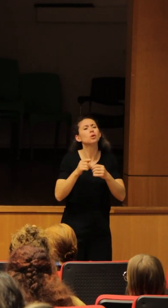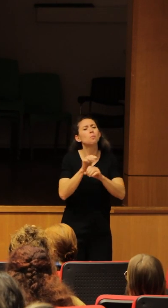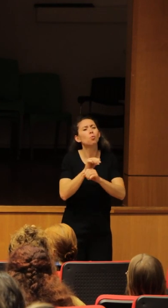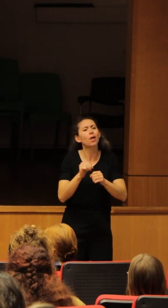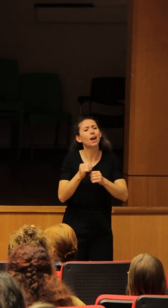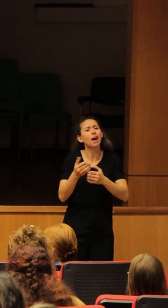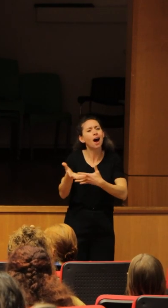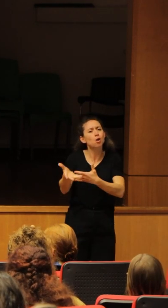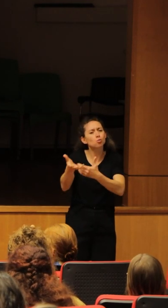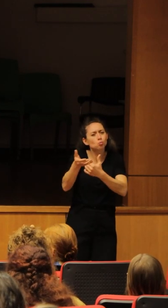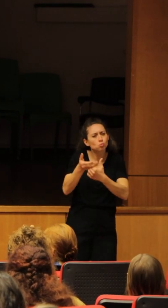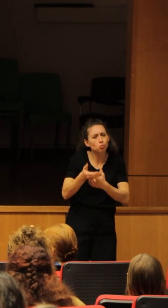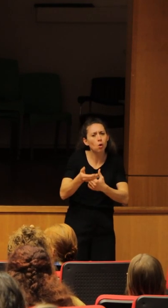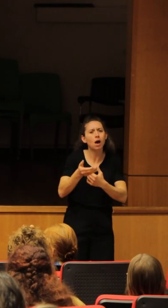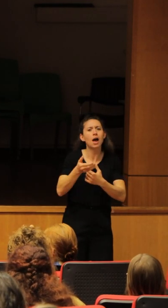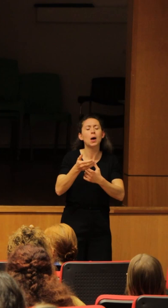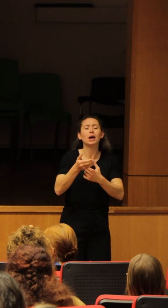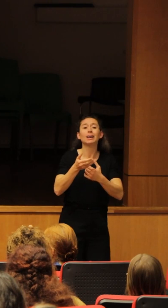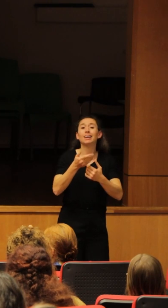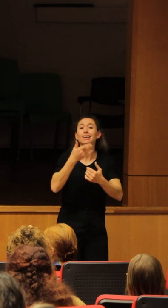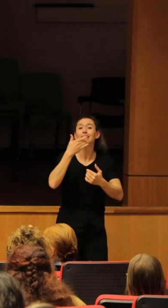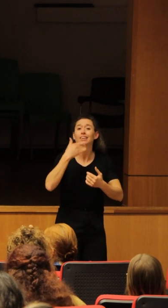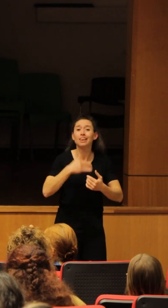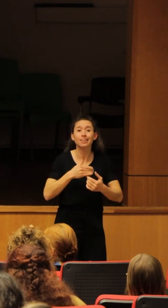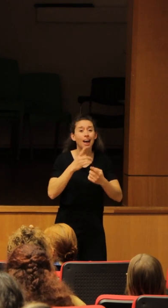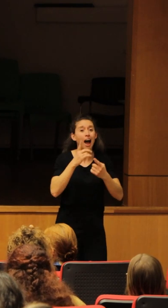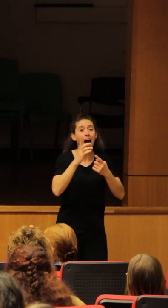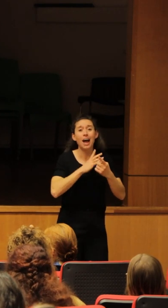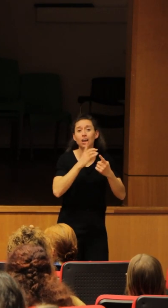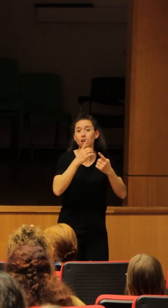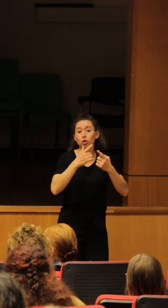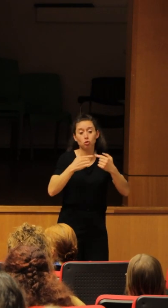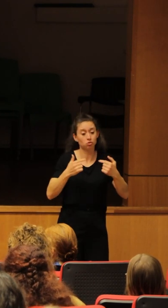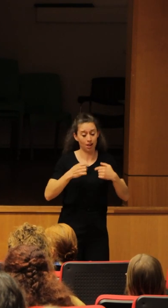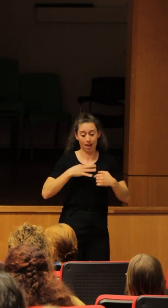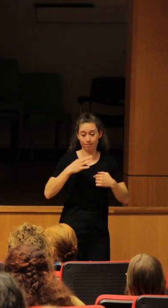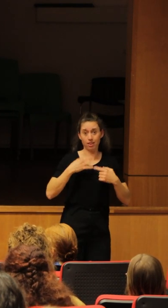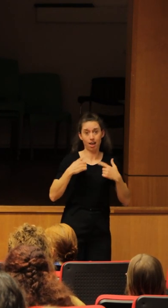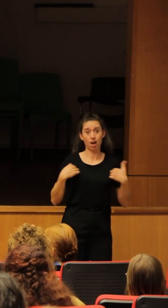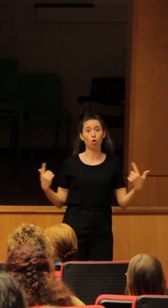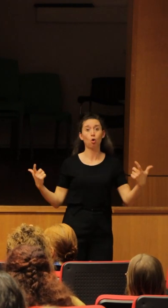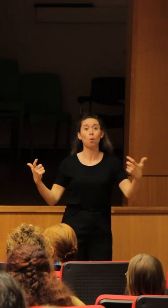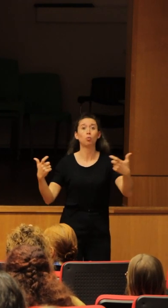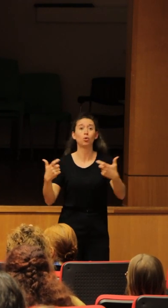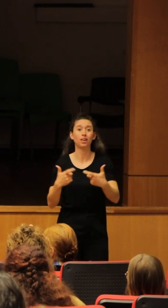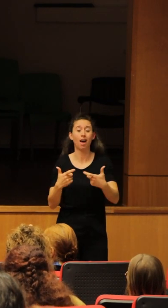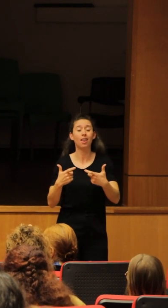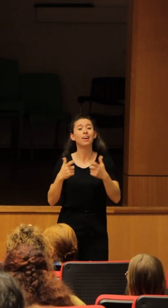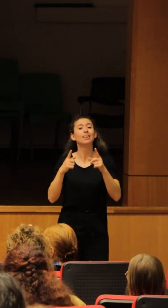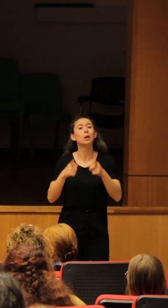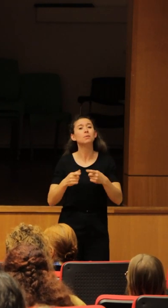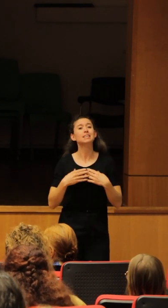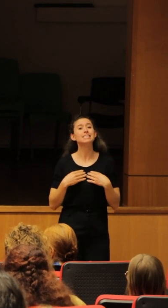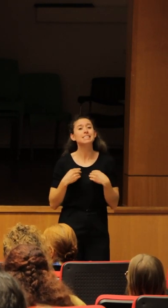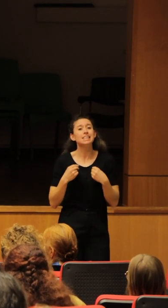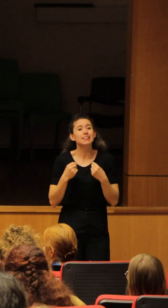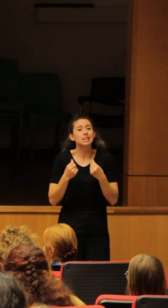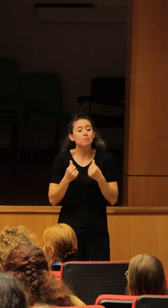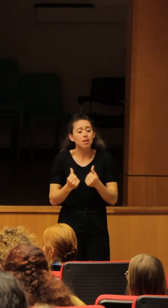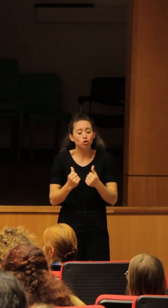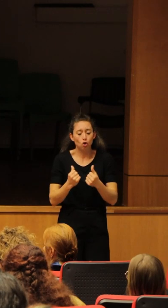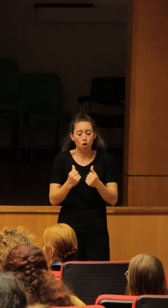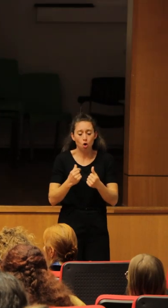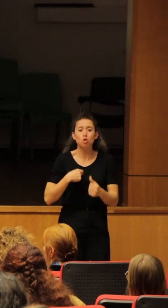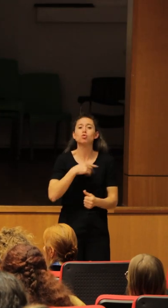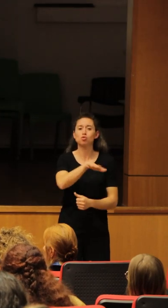inclinado hacia la lógica irrevocable de la vida en comunidad, hacia lo que es un sentimiento social.